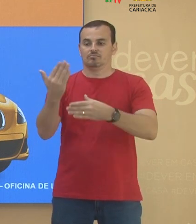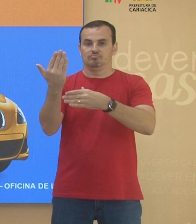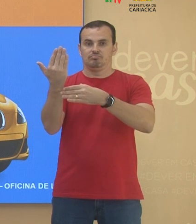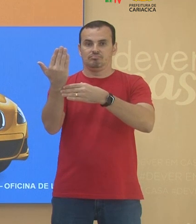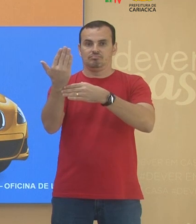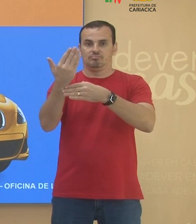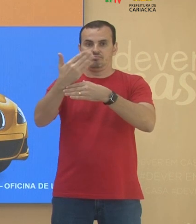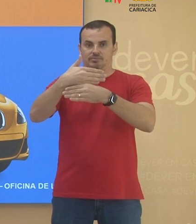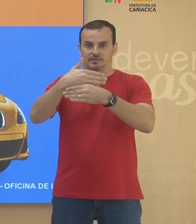Táxi.